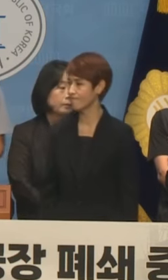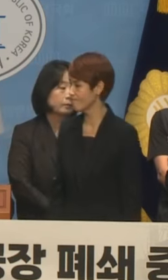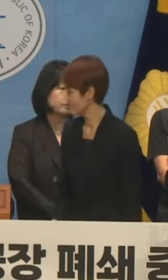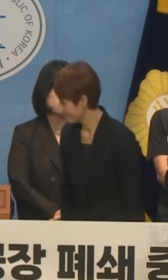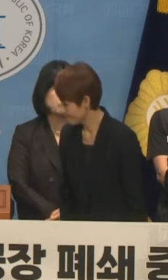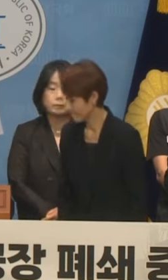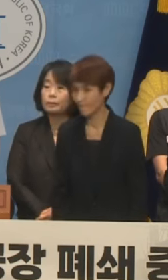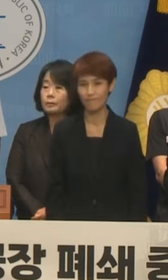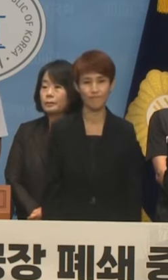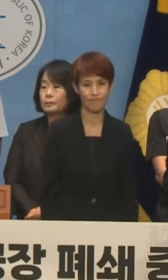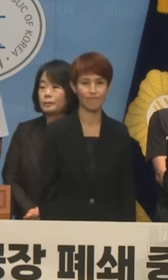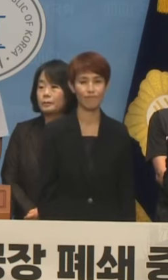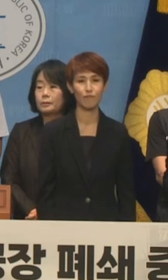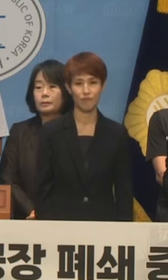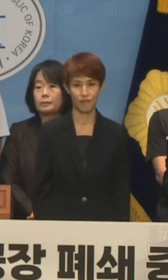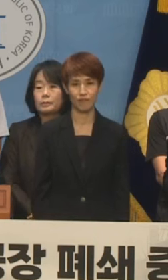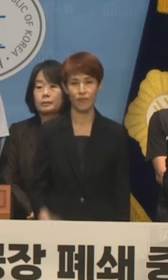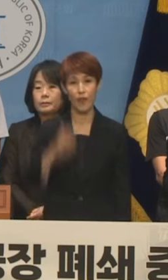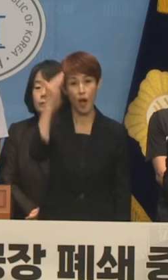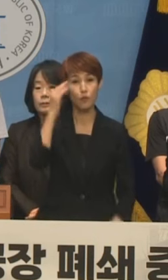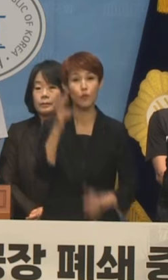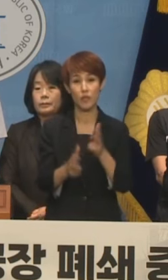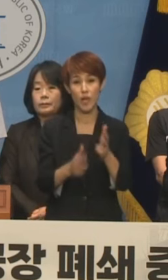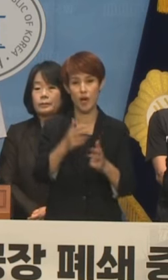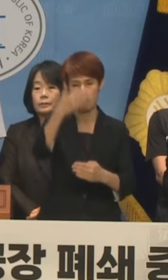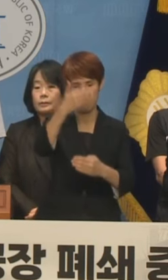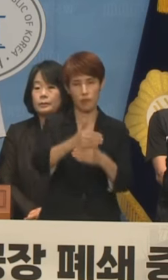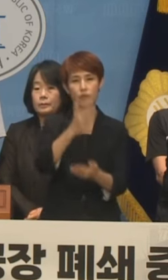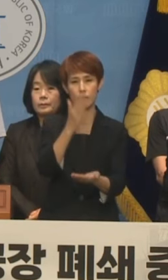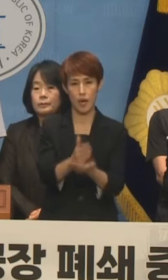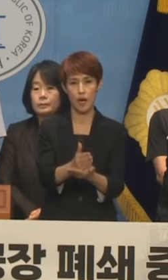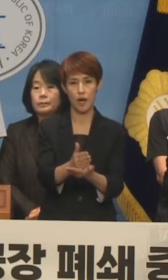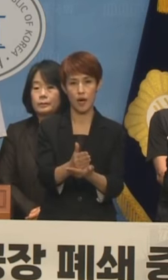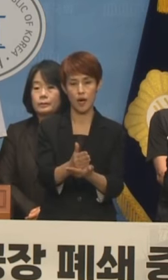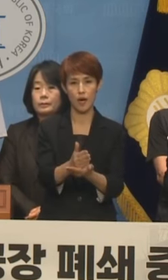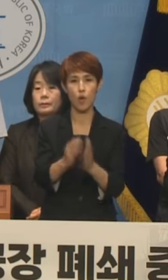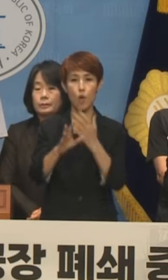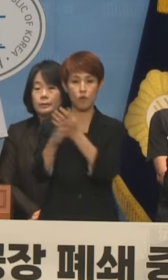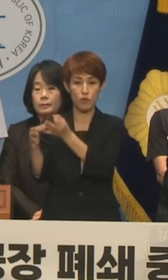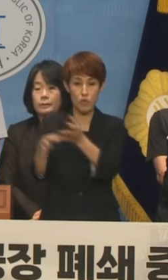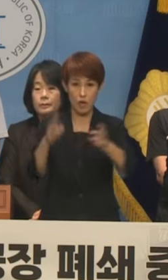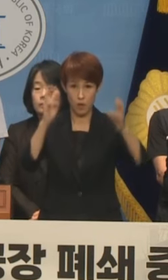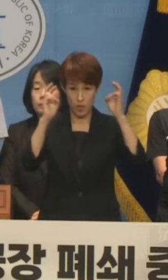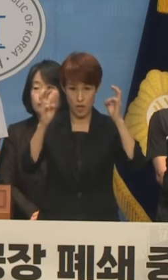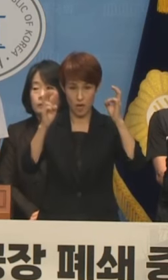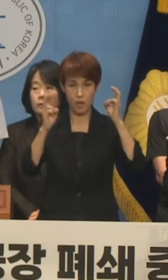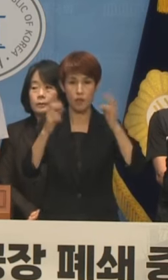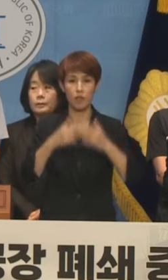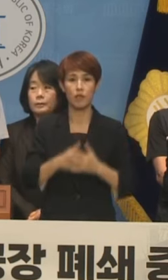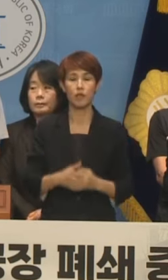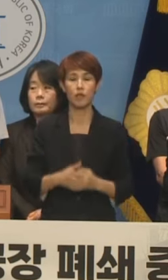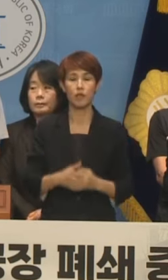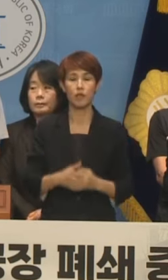네, 이상으로 말레베어 한국공장 폐쇄 중단 촉구 외국인 투자기업 규제 촉진